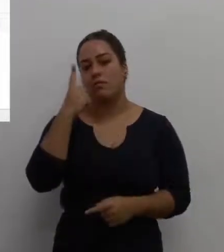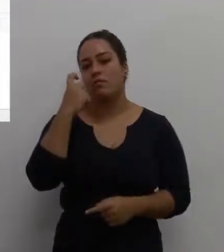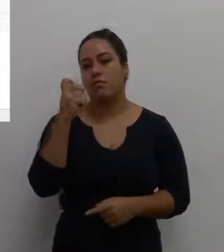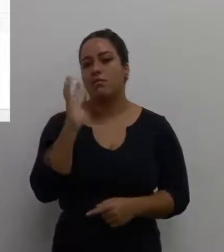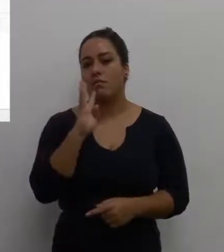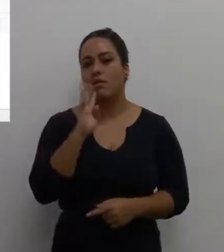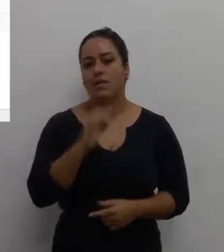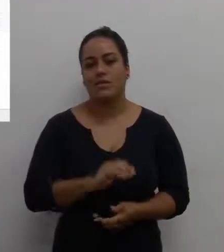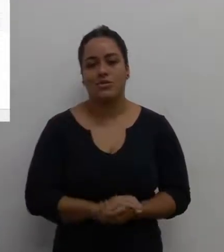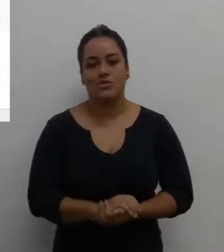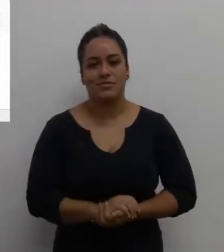bem interessante.